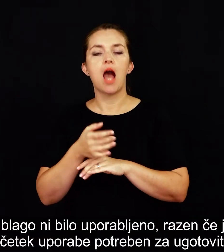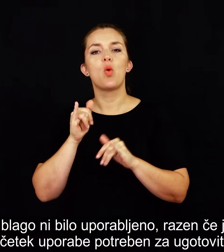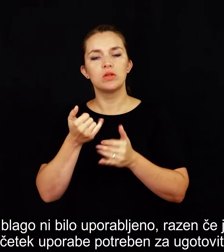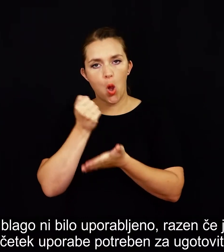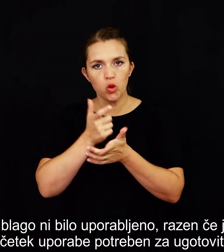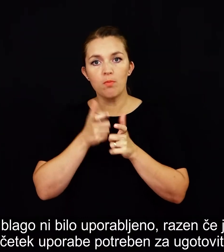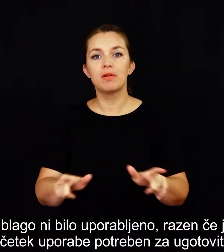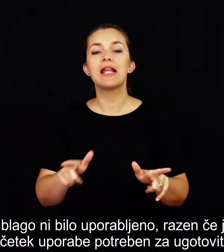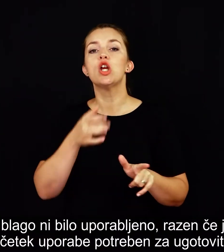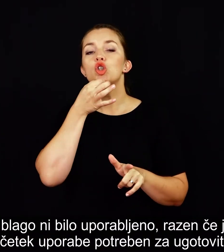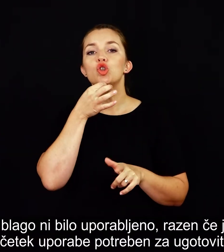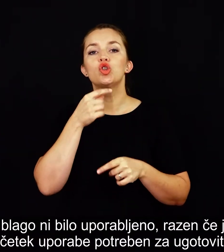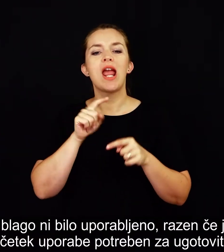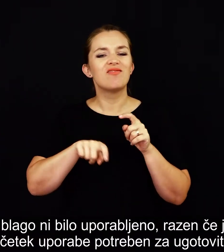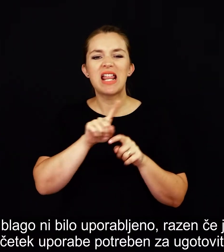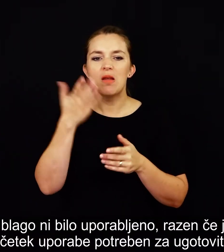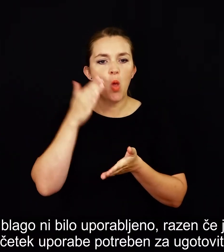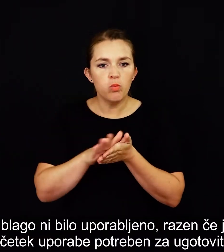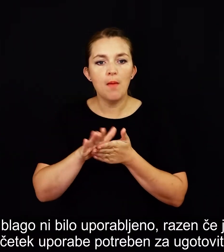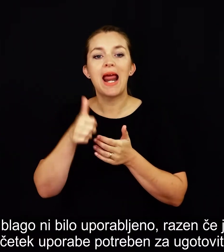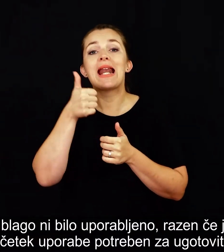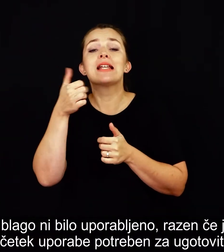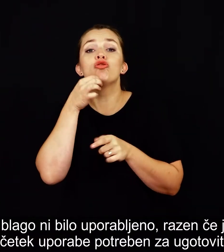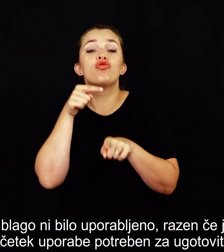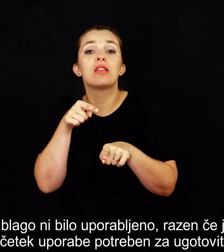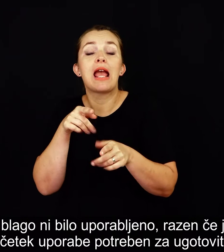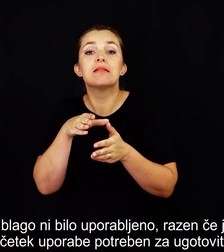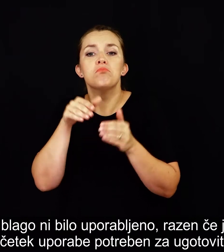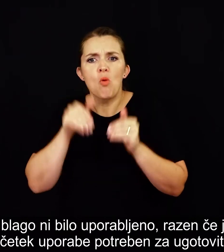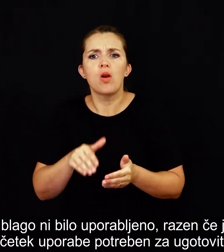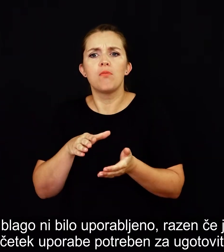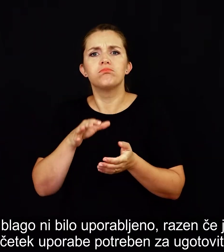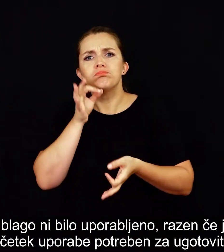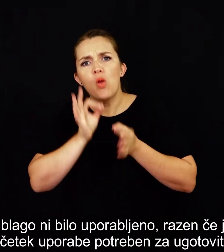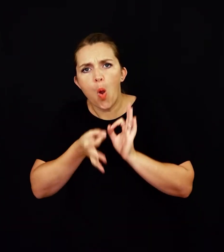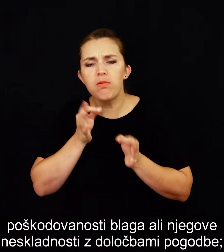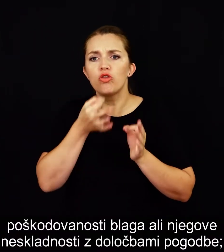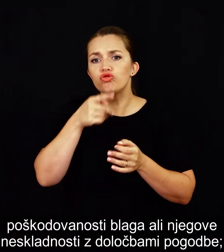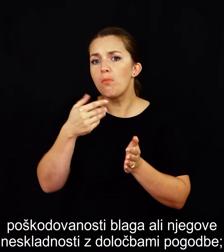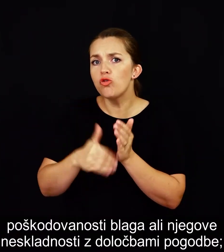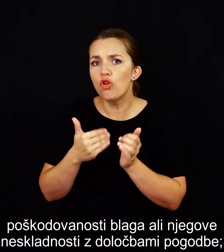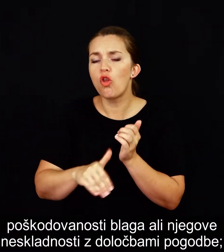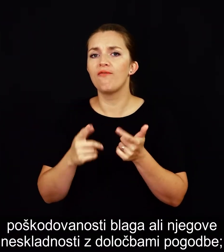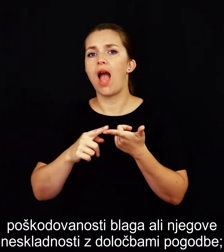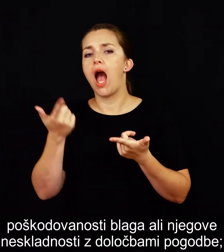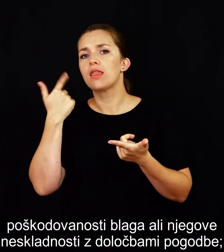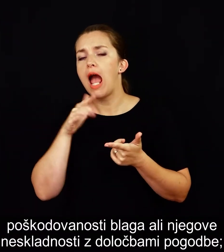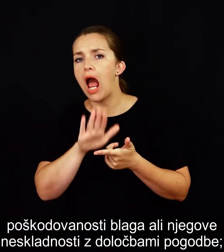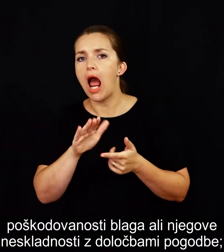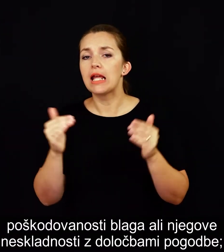bilo uporabljeno, razen če je bil začetek uporabe potreben za ugotovitev poškodovanosti blaga ali njegove skladnosti